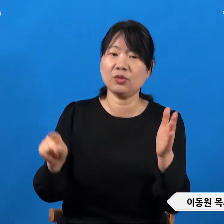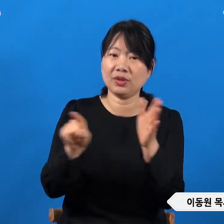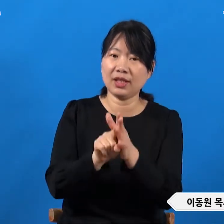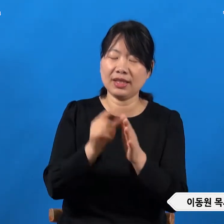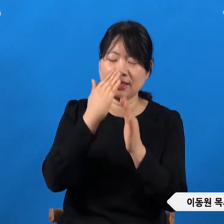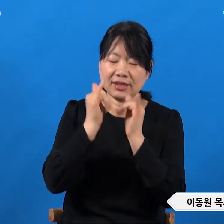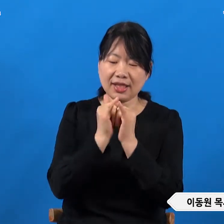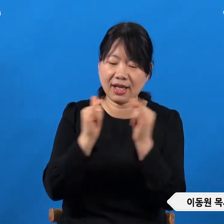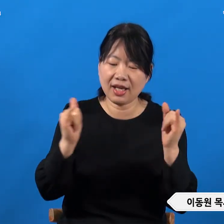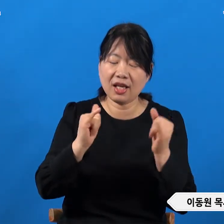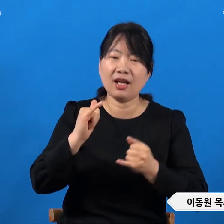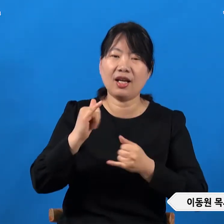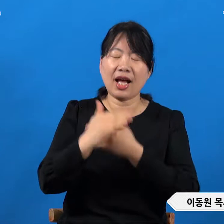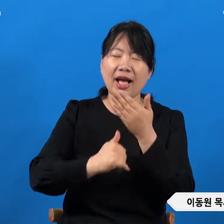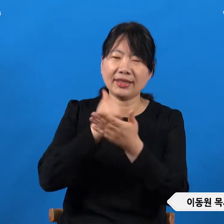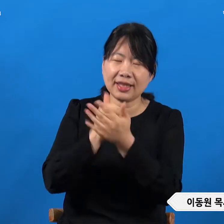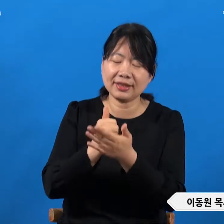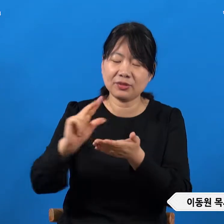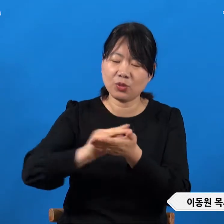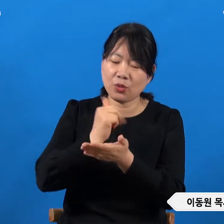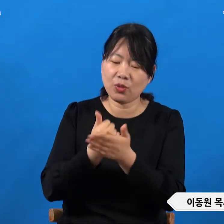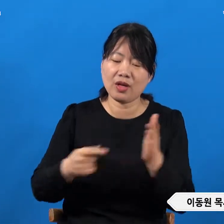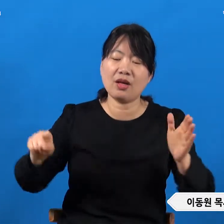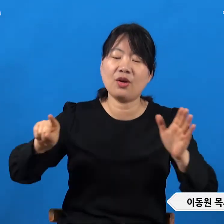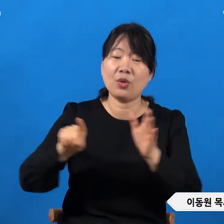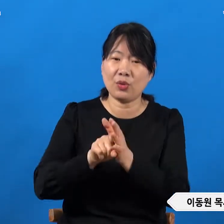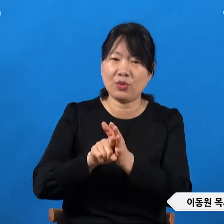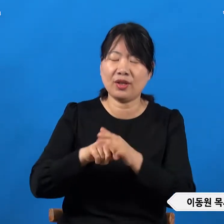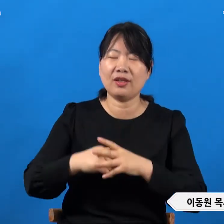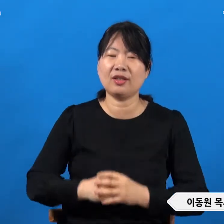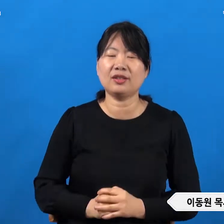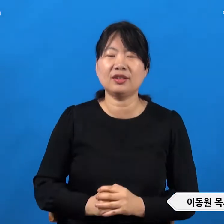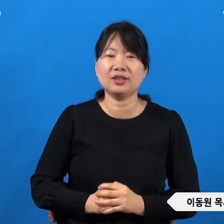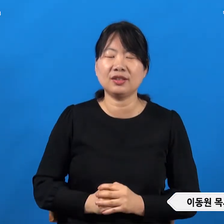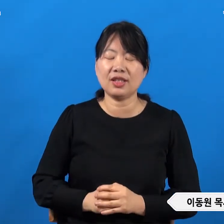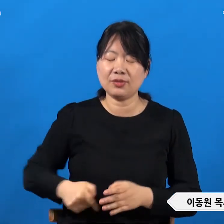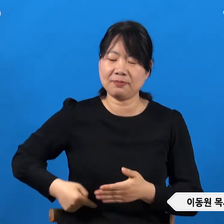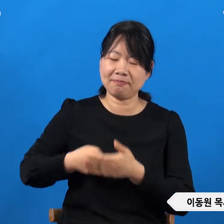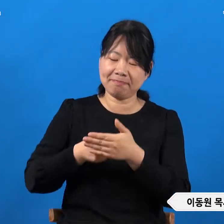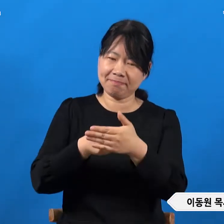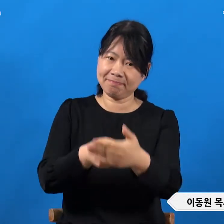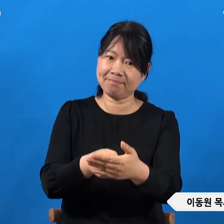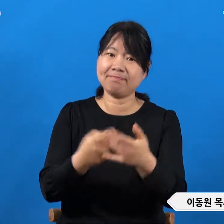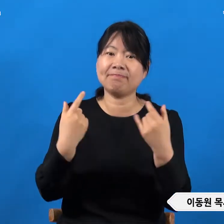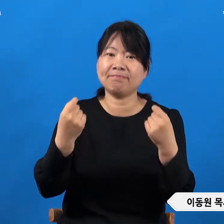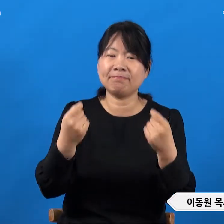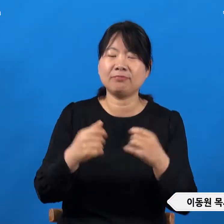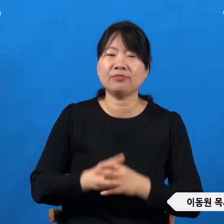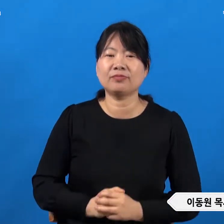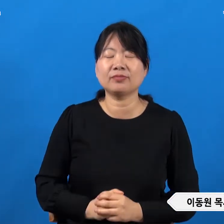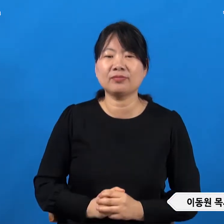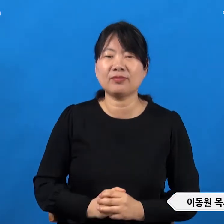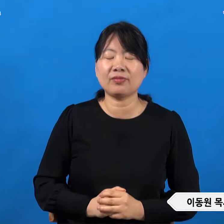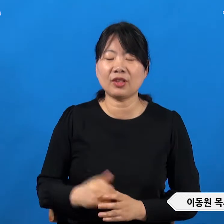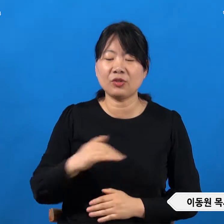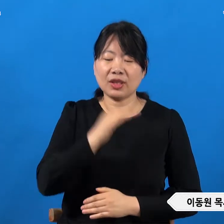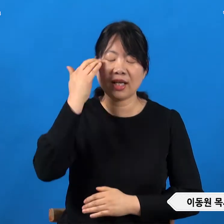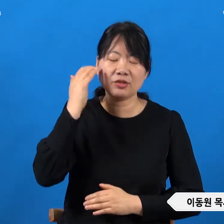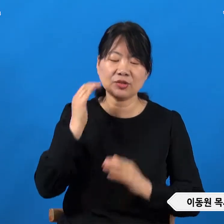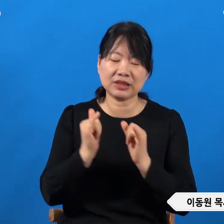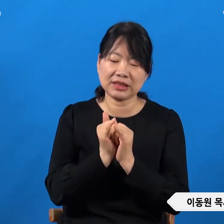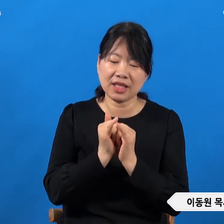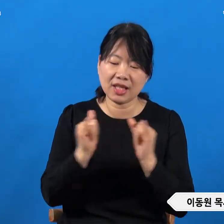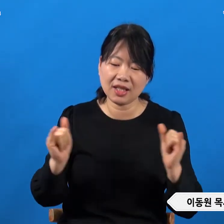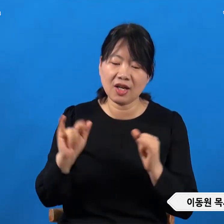위하여, 이스라엘 하나님 여호와를 위하여. 이게 초지일관이죠. 우리 한국